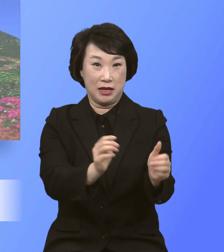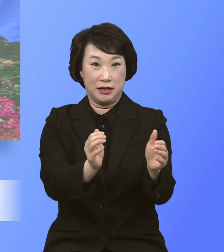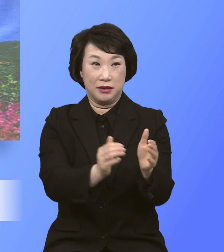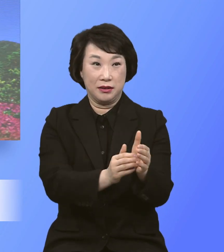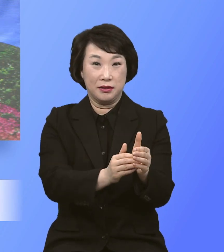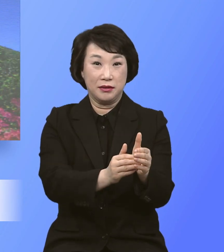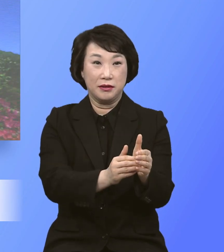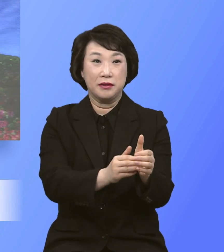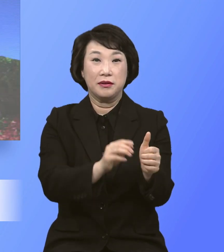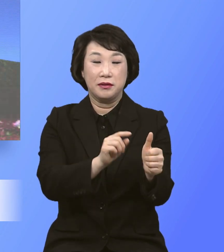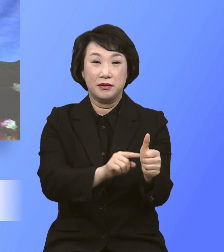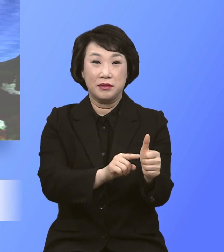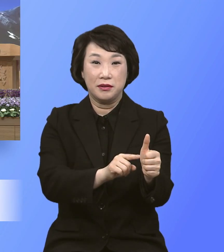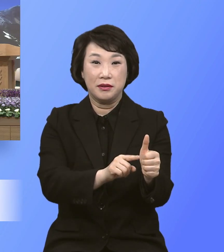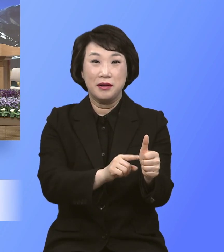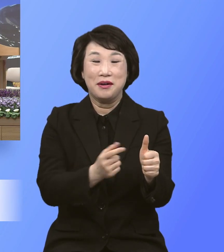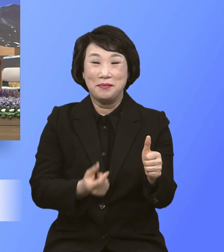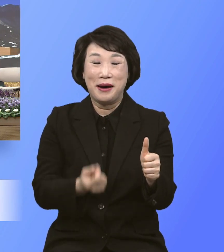깨끗함을 받으라